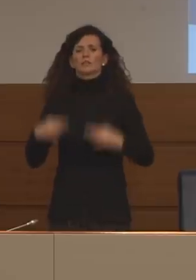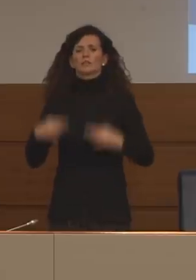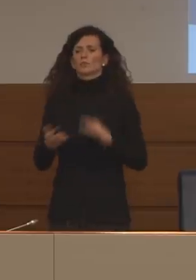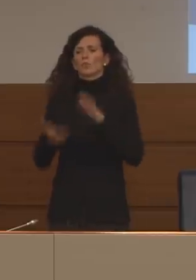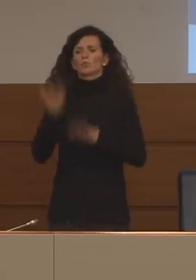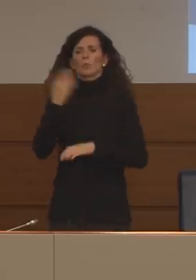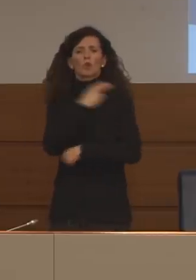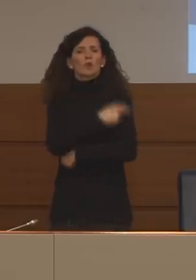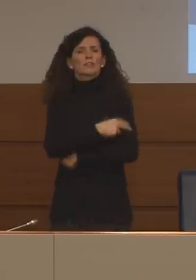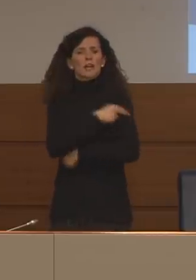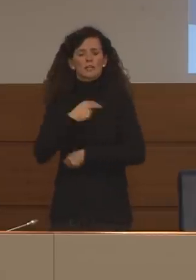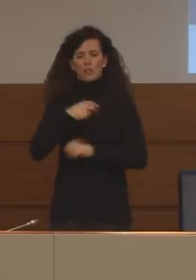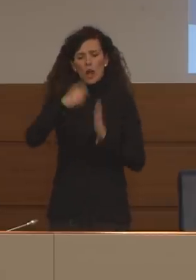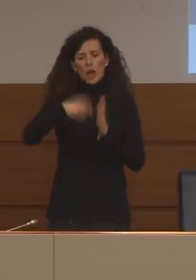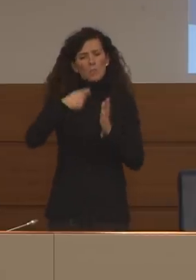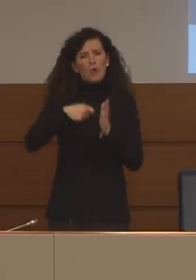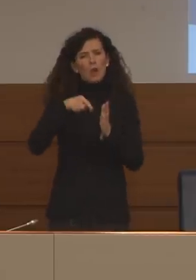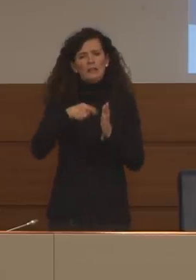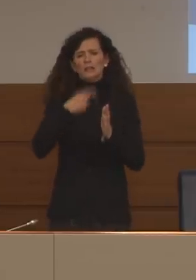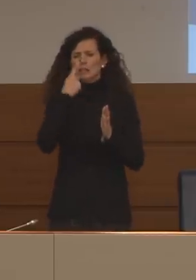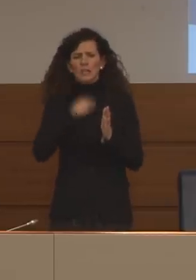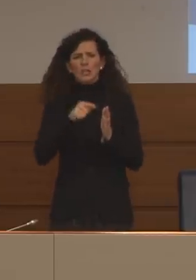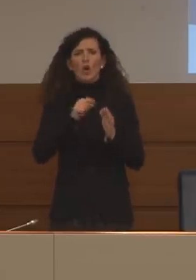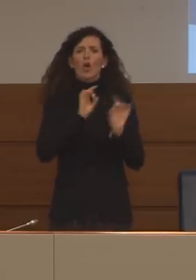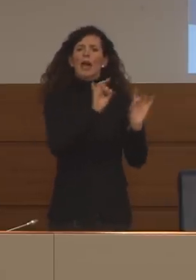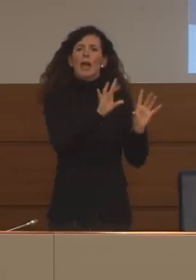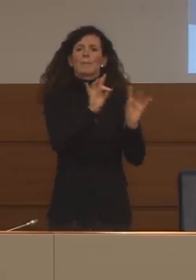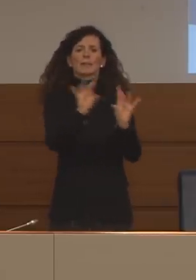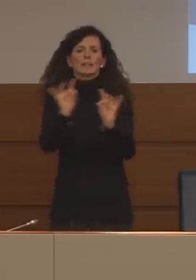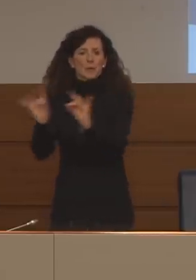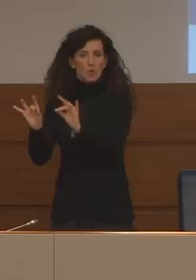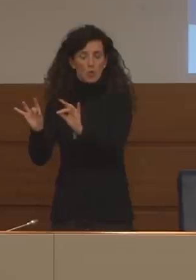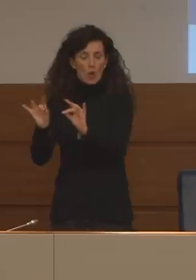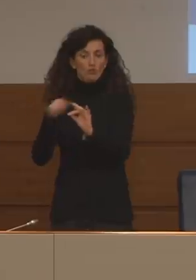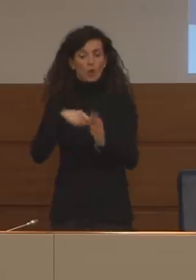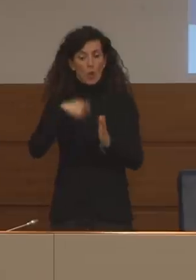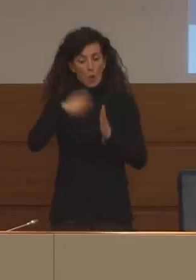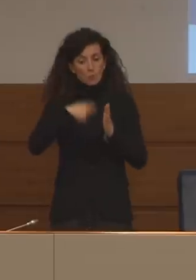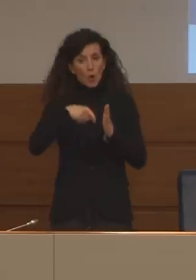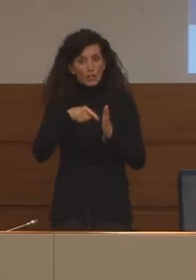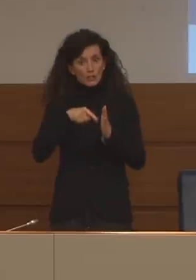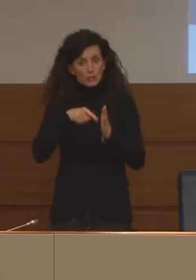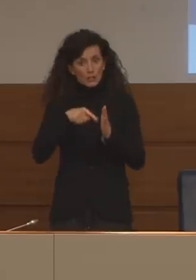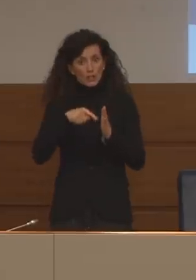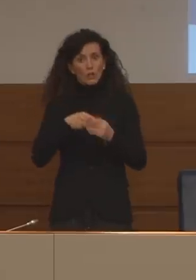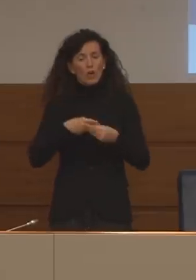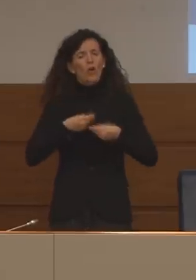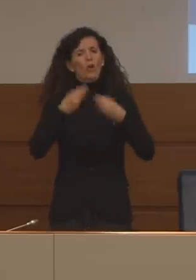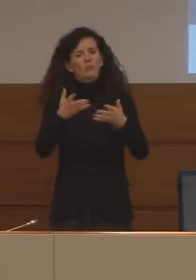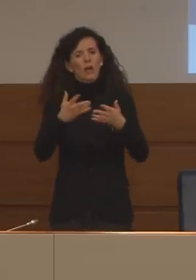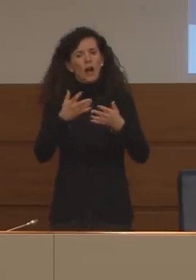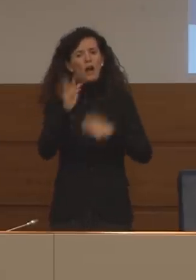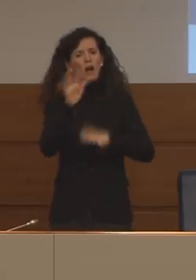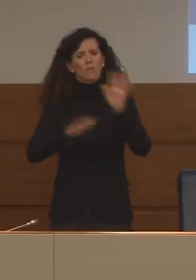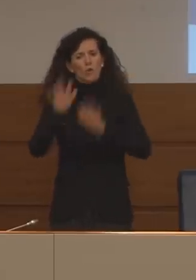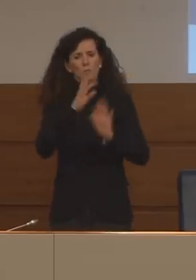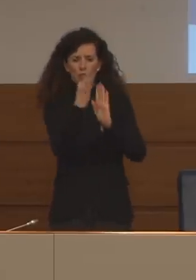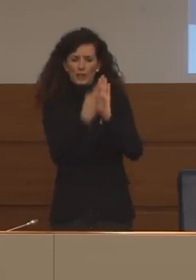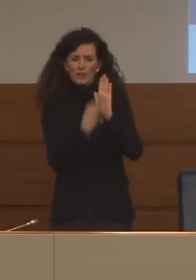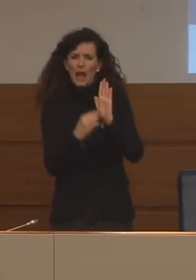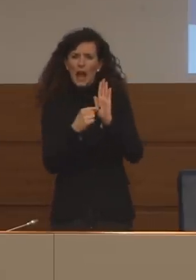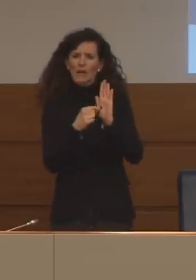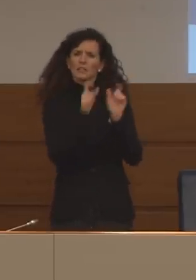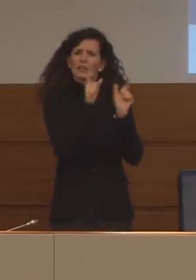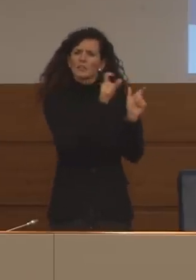è un bollettino di tipo epidemiologico quindi illustra i trend dei dati a livello regionale